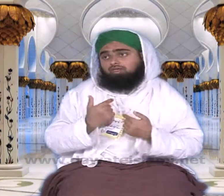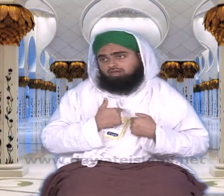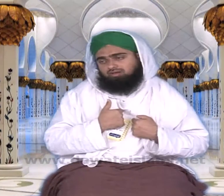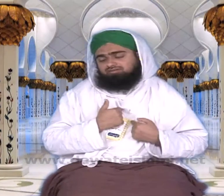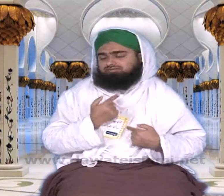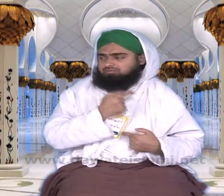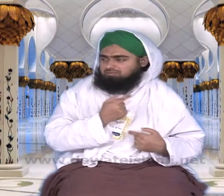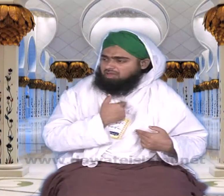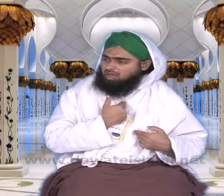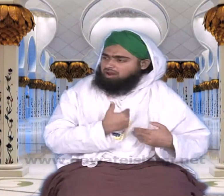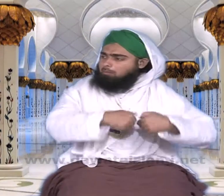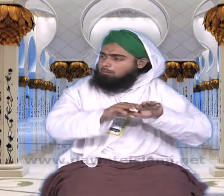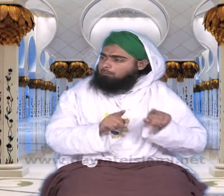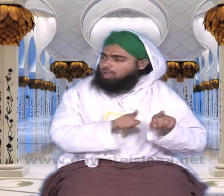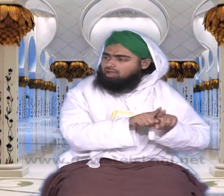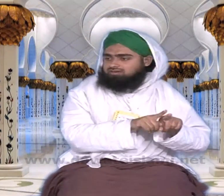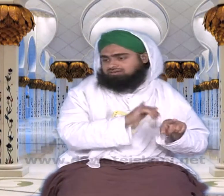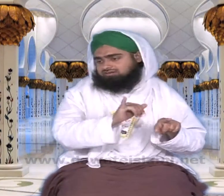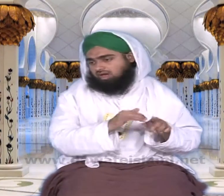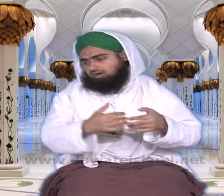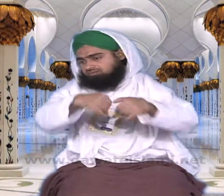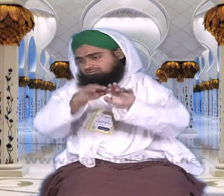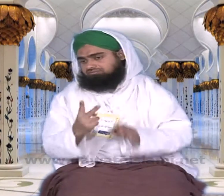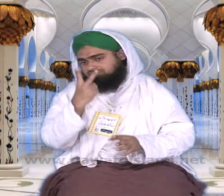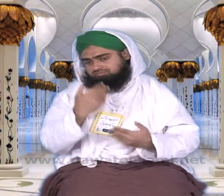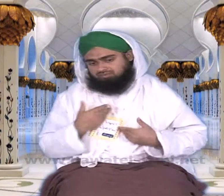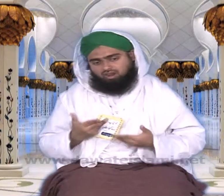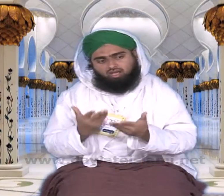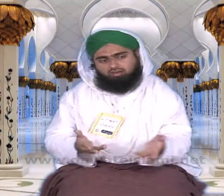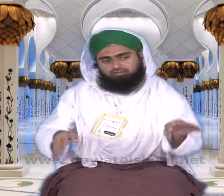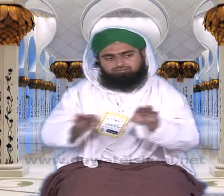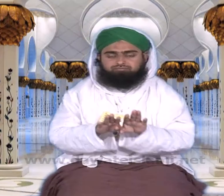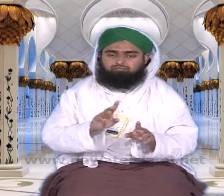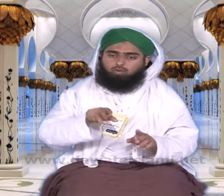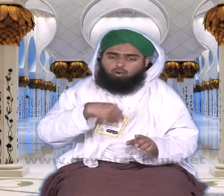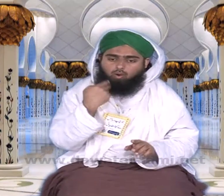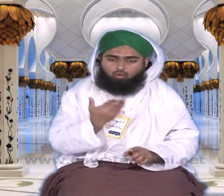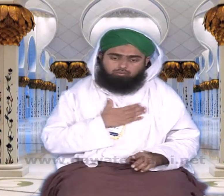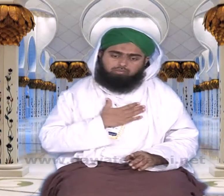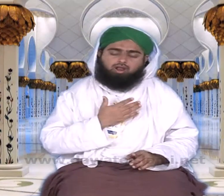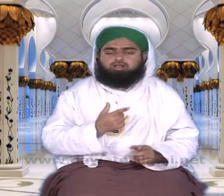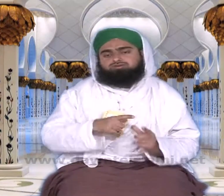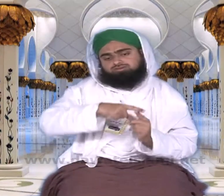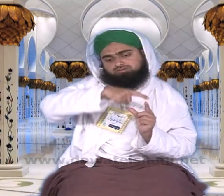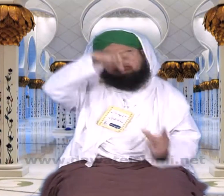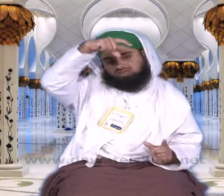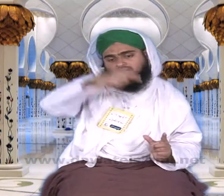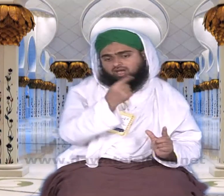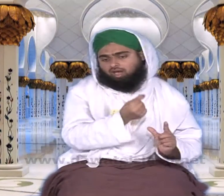کروں گا کہ برائے نربانی مجھے میرے بھائی کے پہلوں میں دفن کرنا اور میری قبر پر یہ کتبہ آویدہ کر دینا